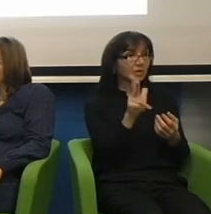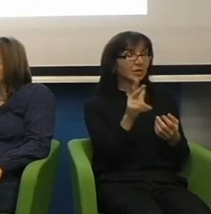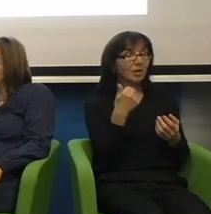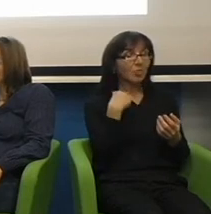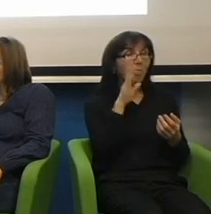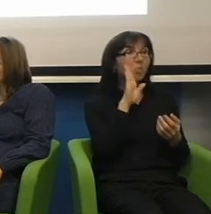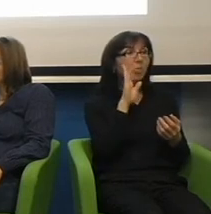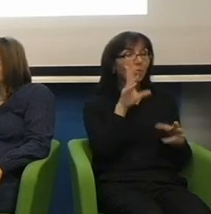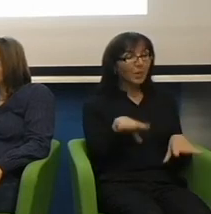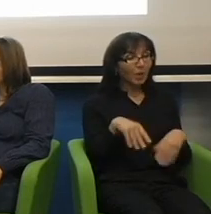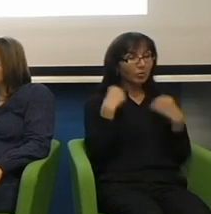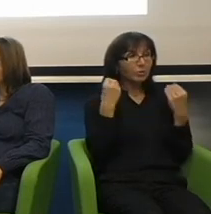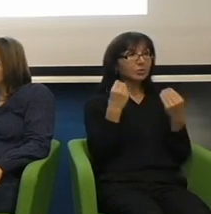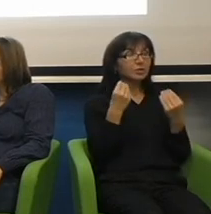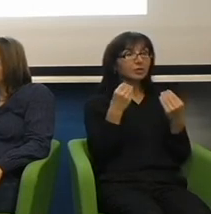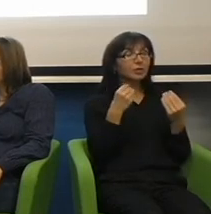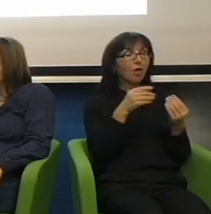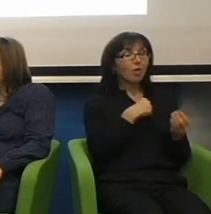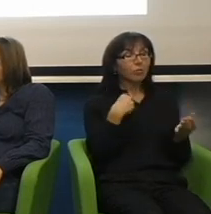zaczynała się kampania